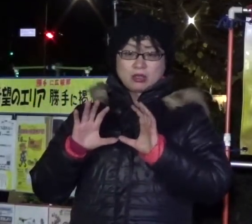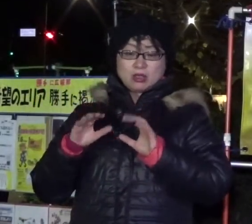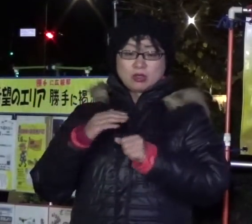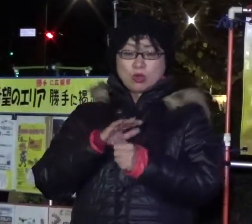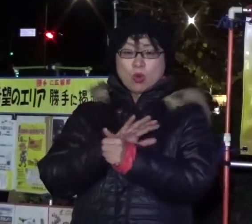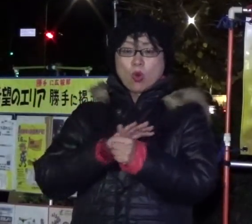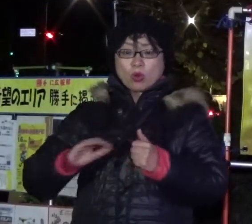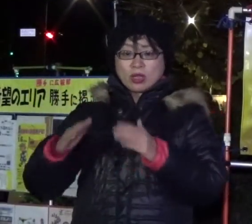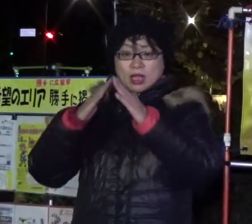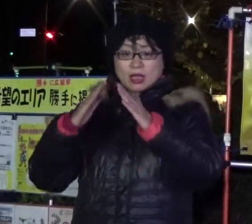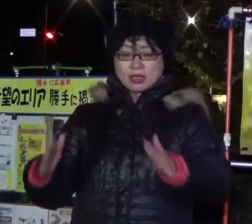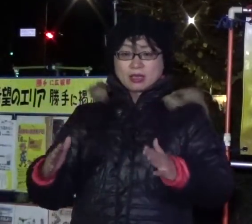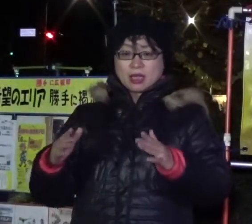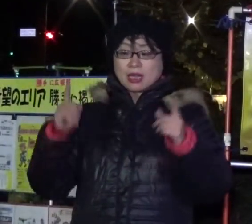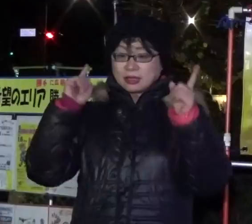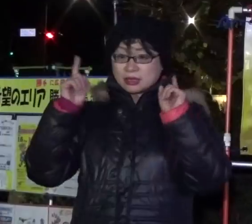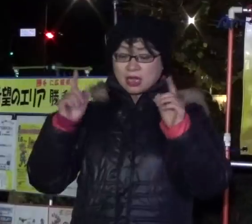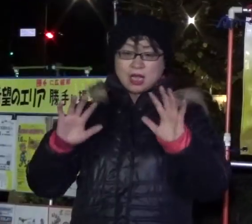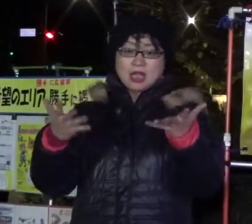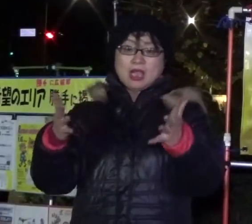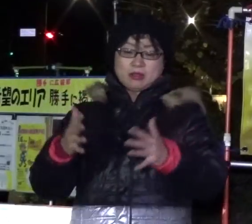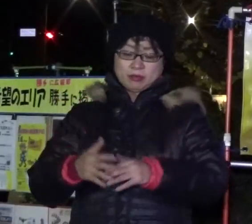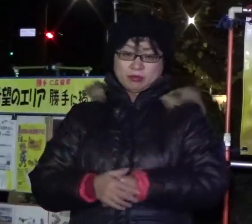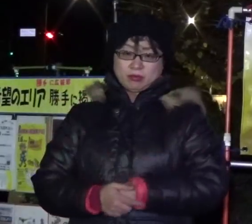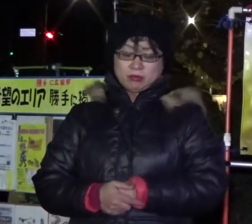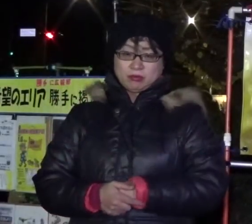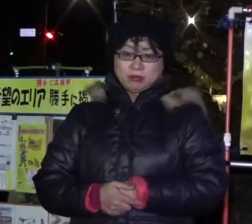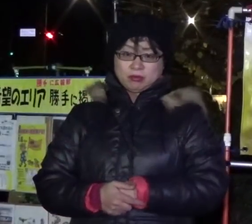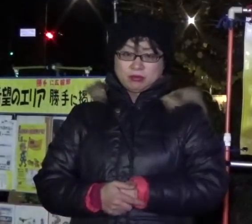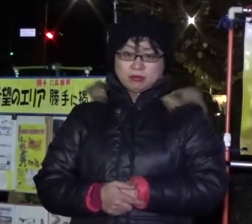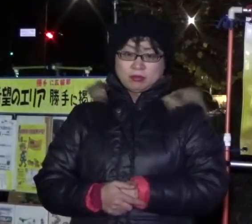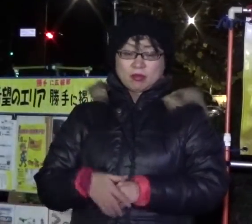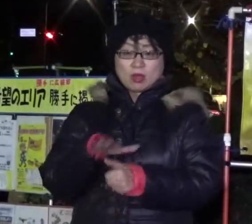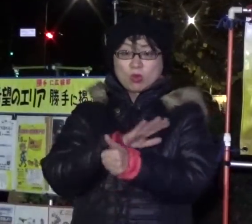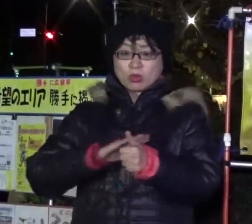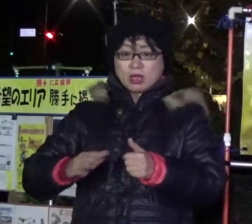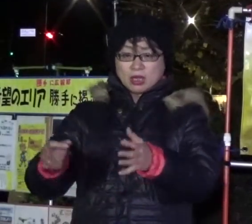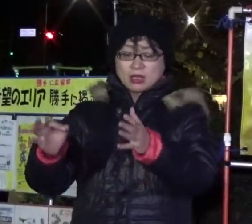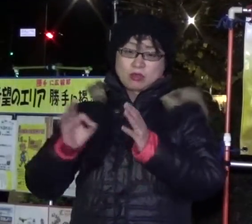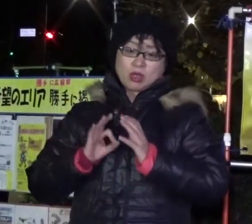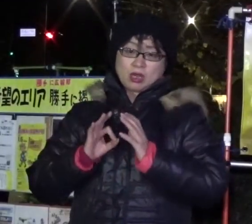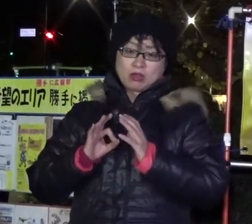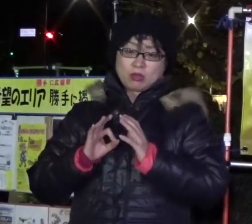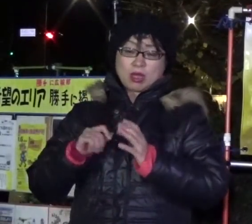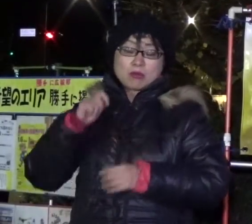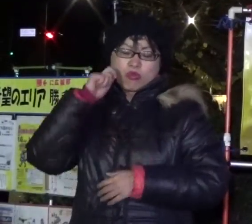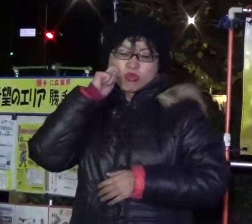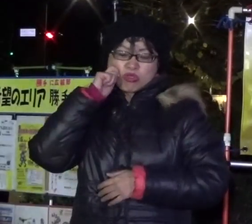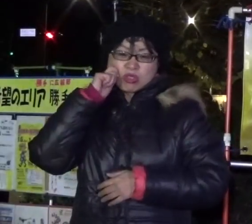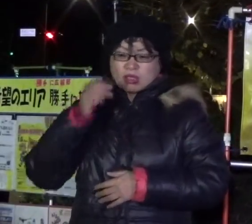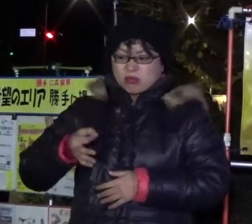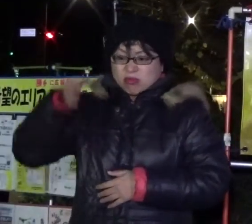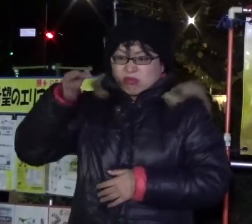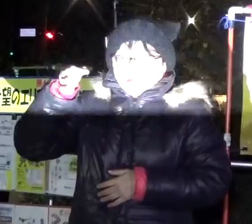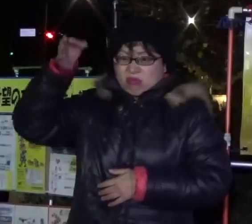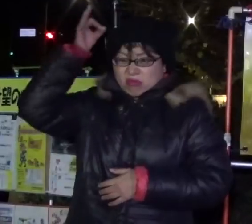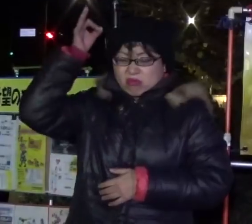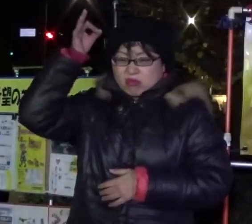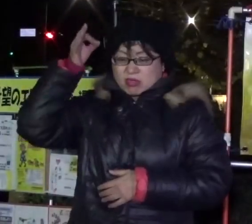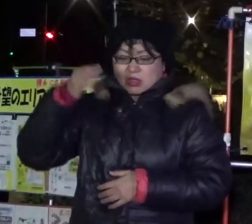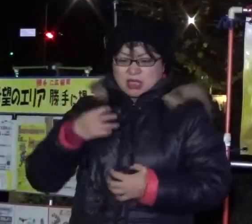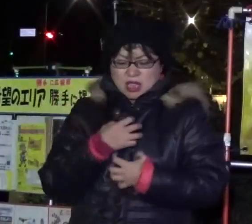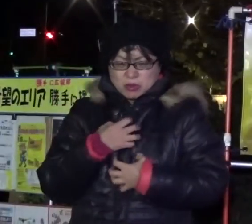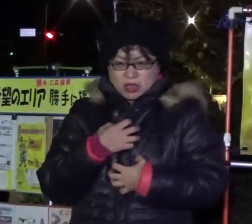の世に存在しないからだそうですよ。保険会社が引き受けられないような高いリスクがある